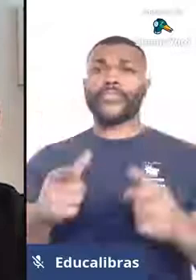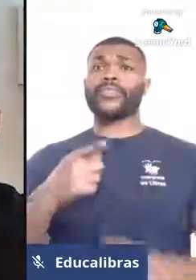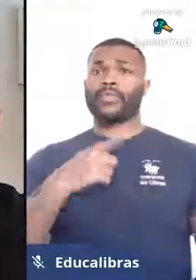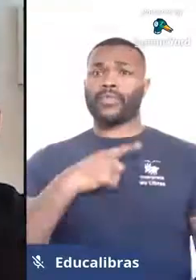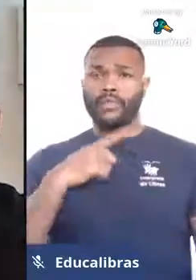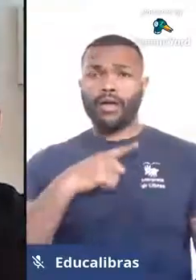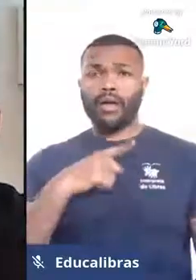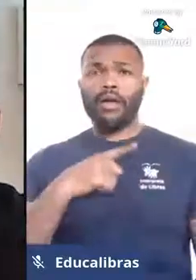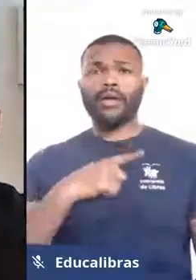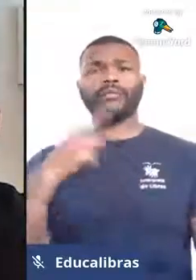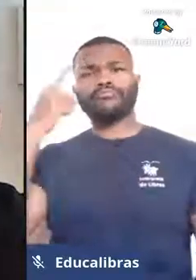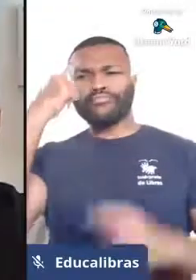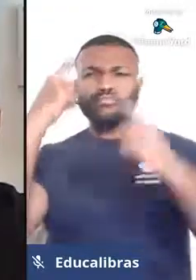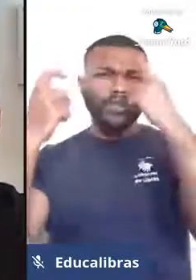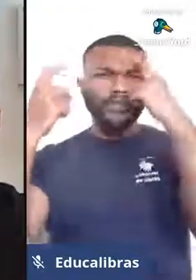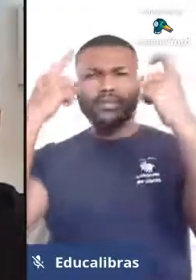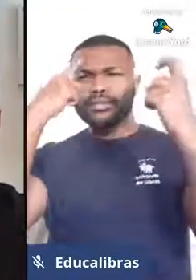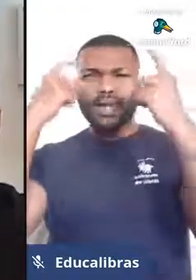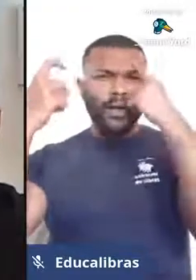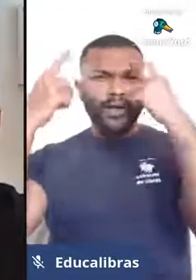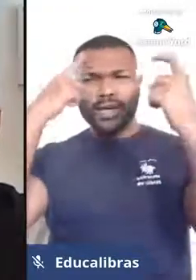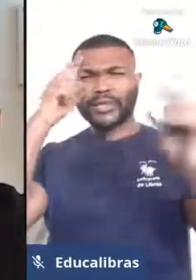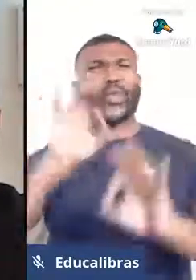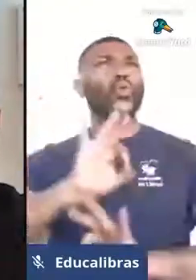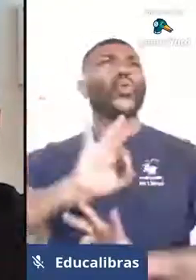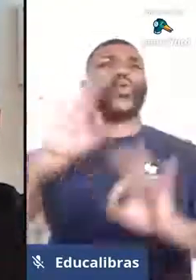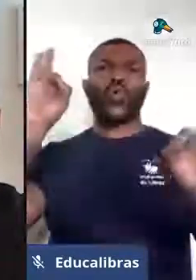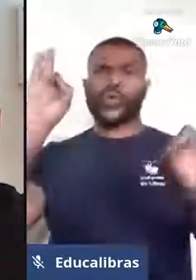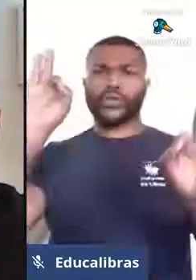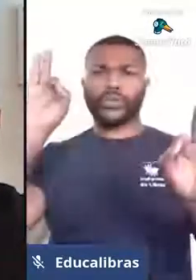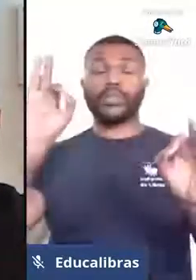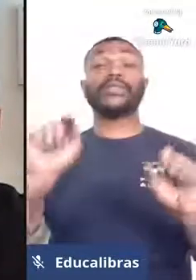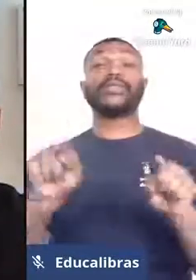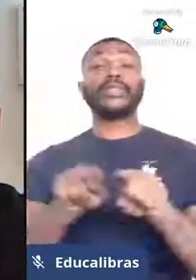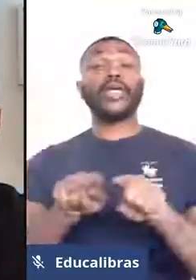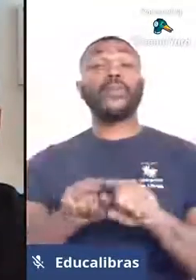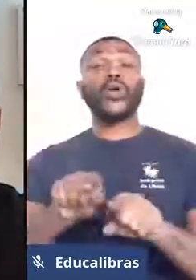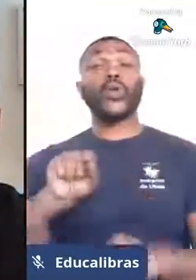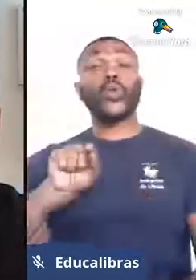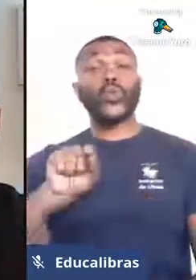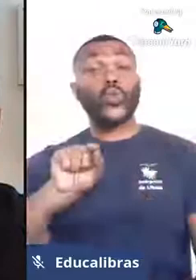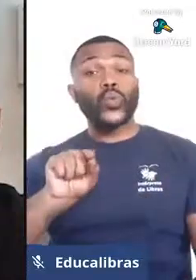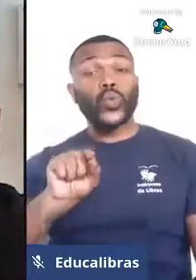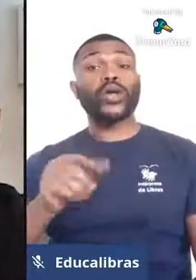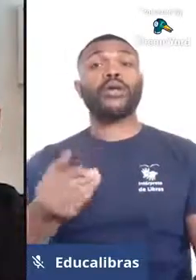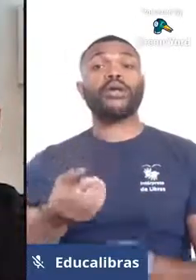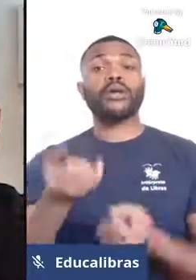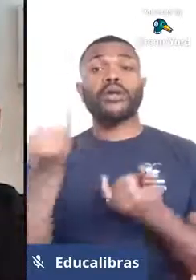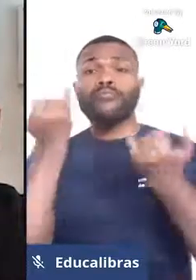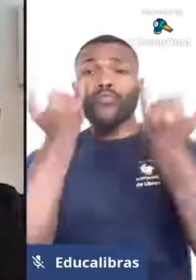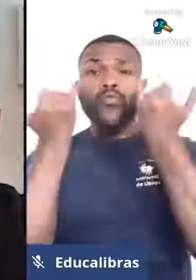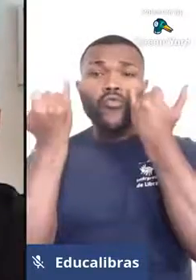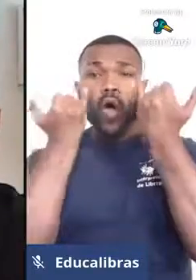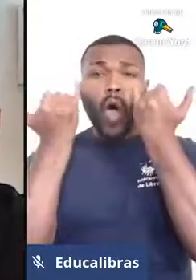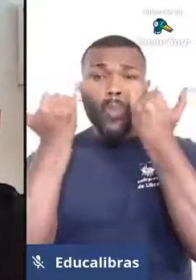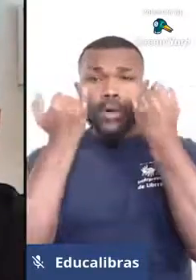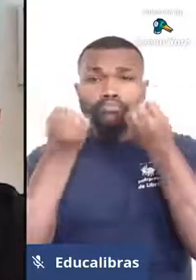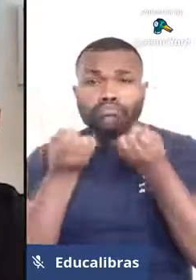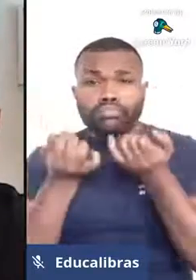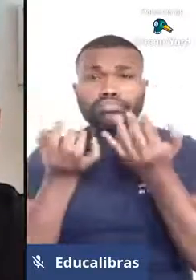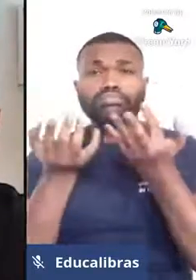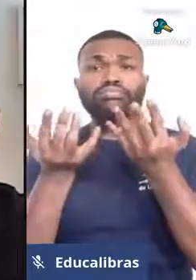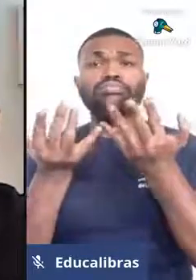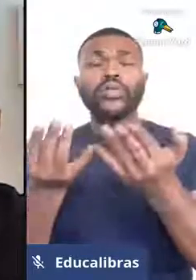surgido ideias muito interessantes. E também levar informação sobre a gestão